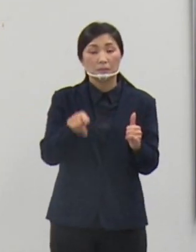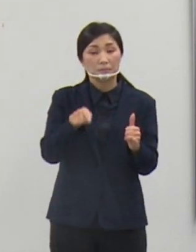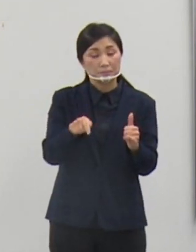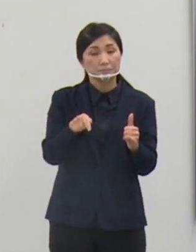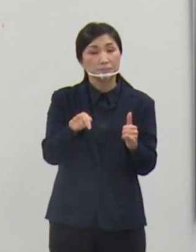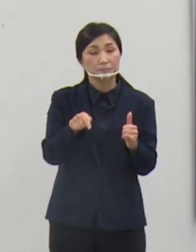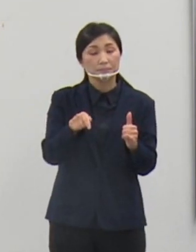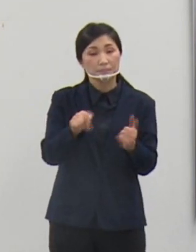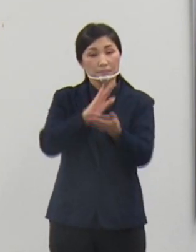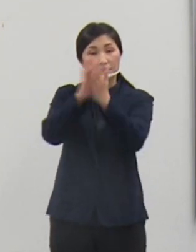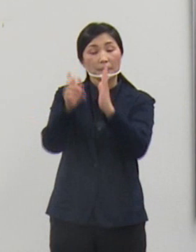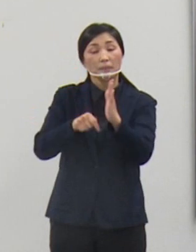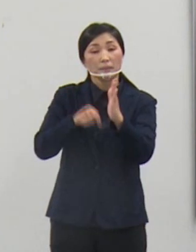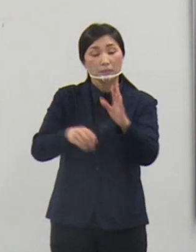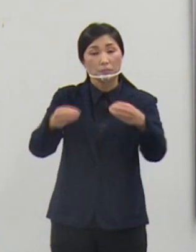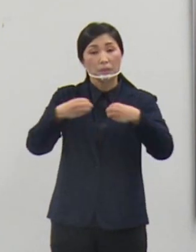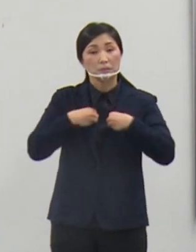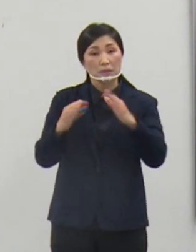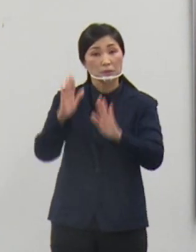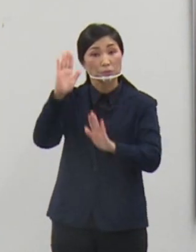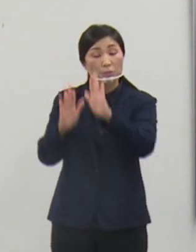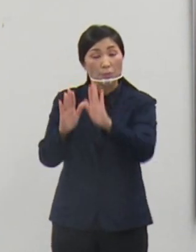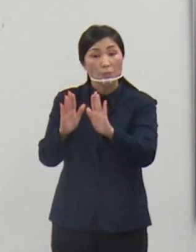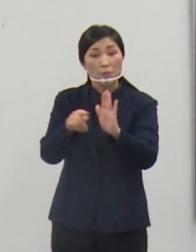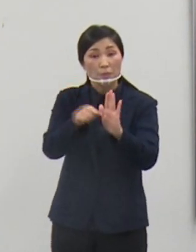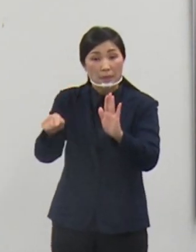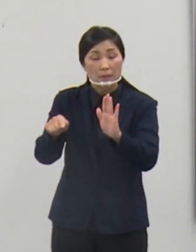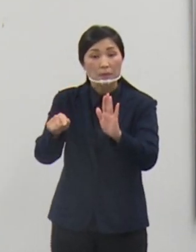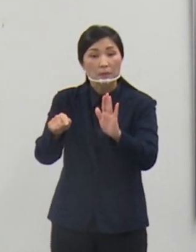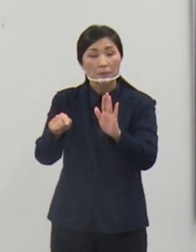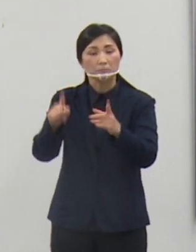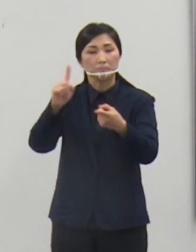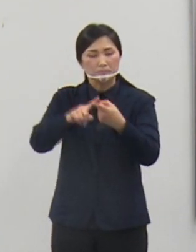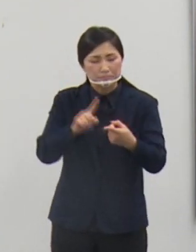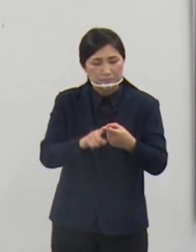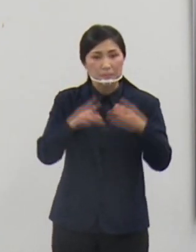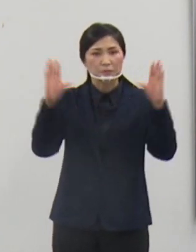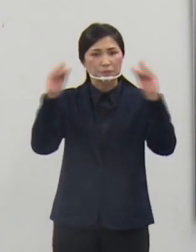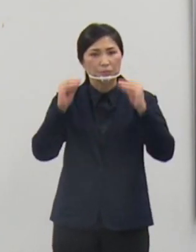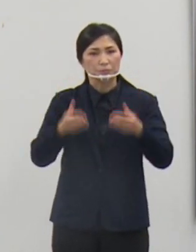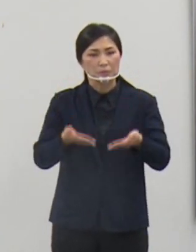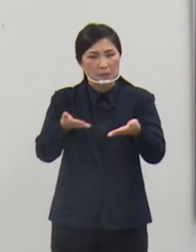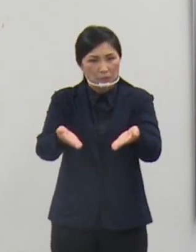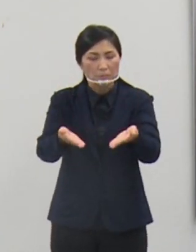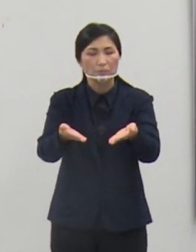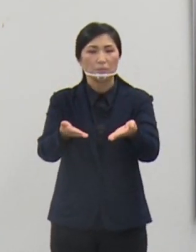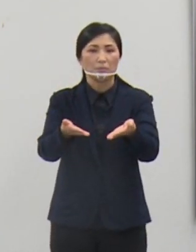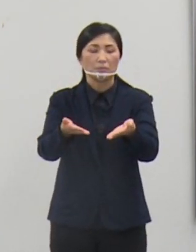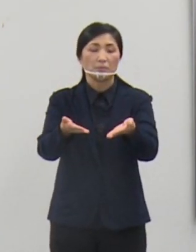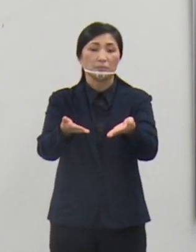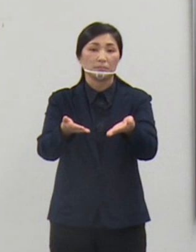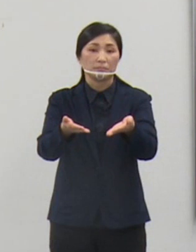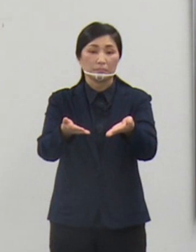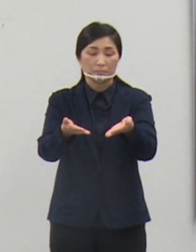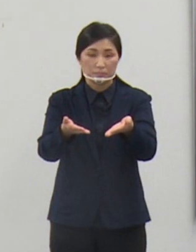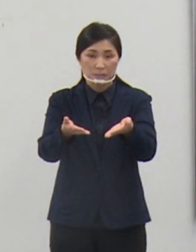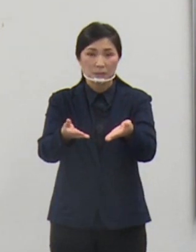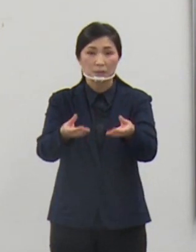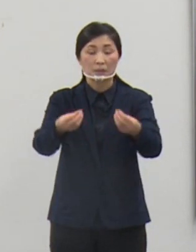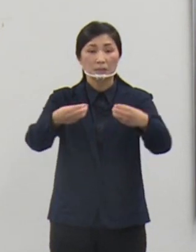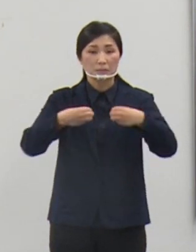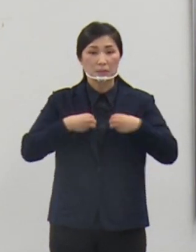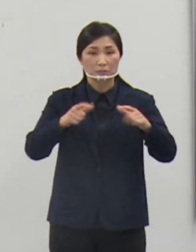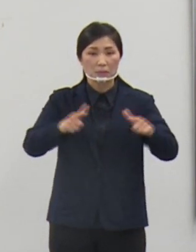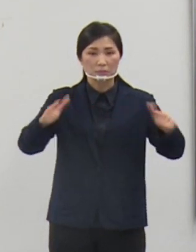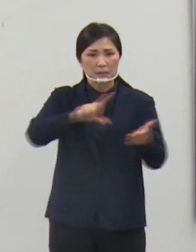の感染状況について適切に情報提供を行うとともに、感染拡大地域との往来自粛